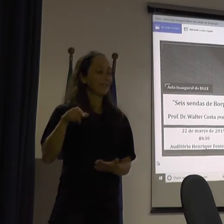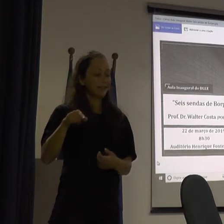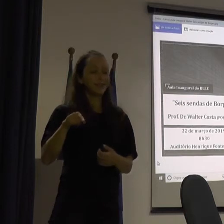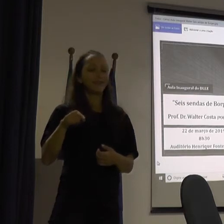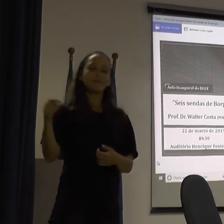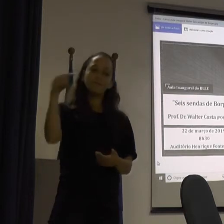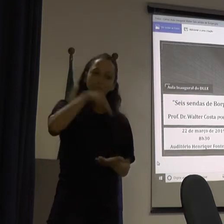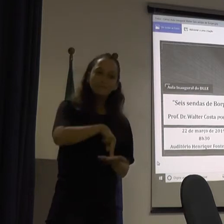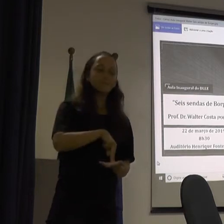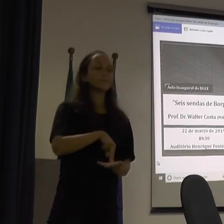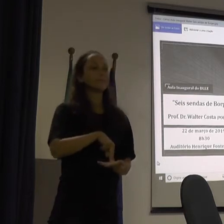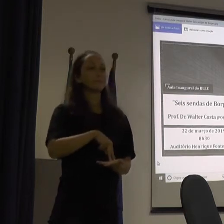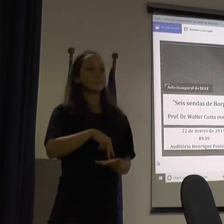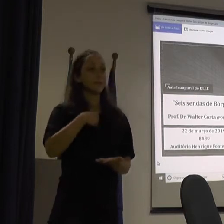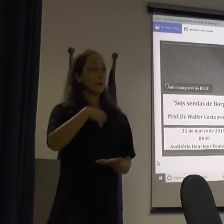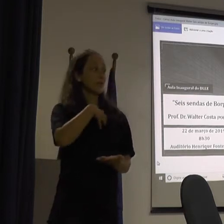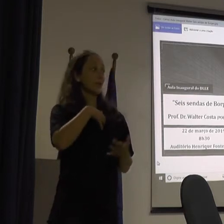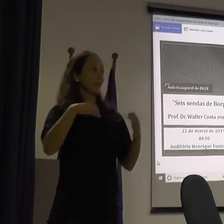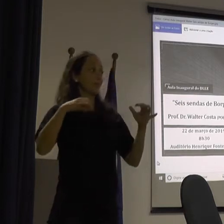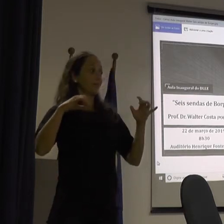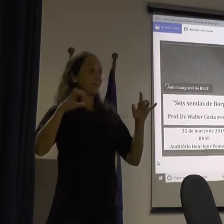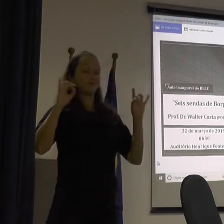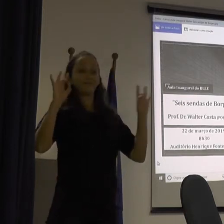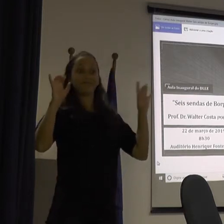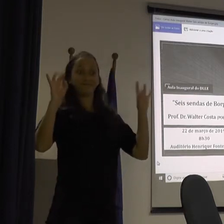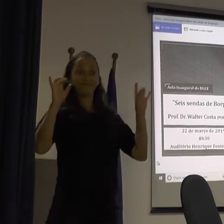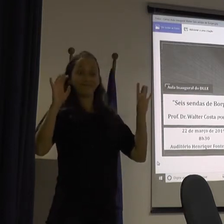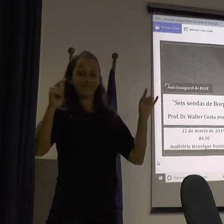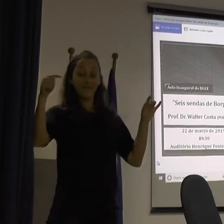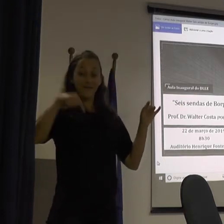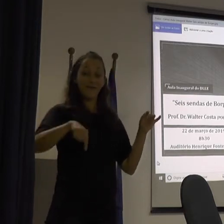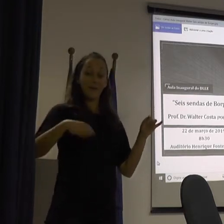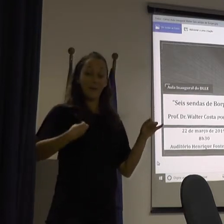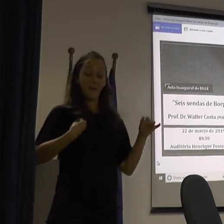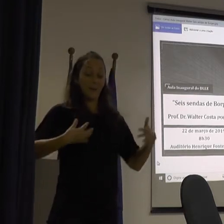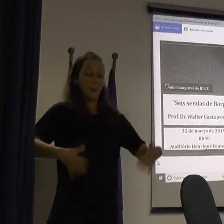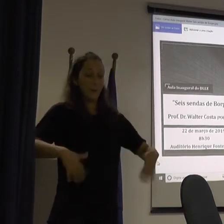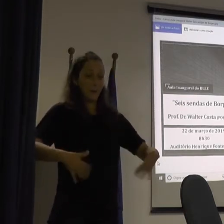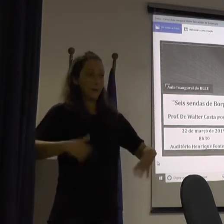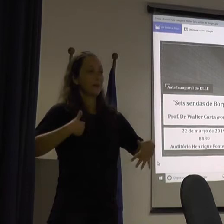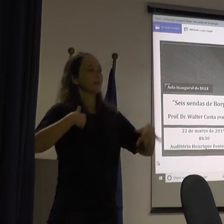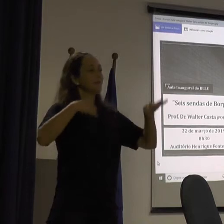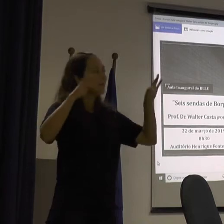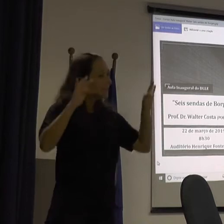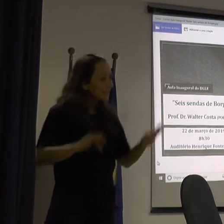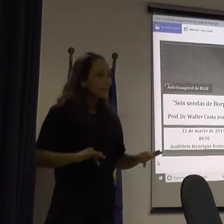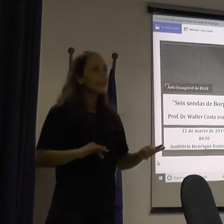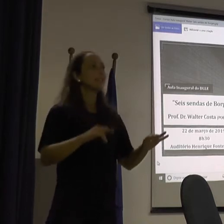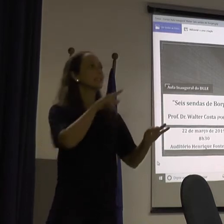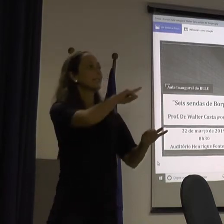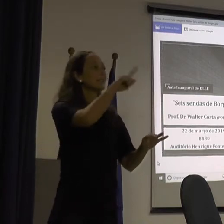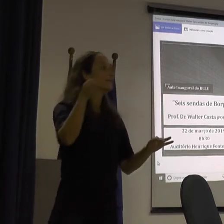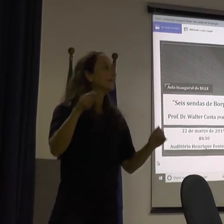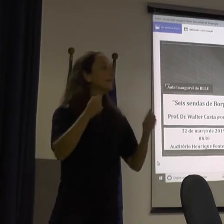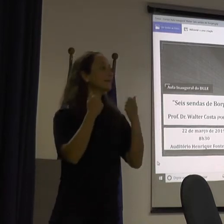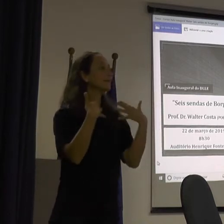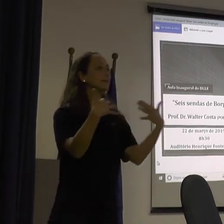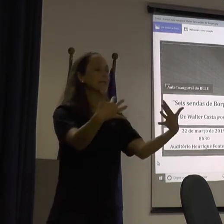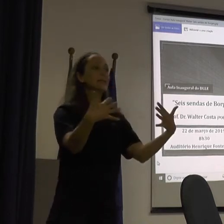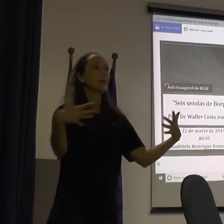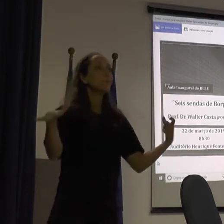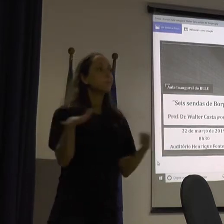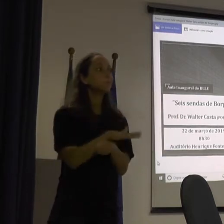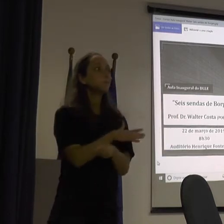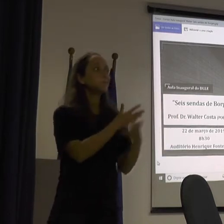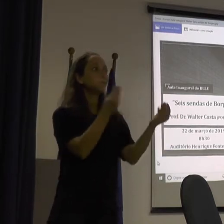poder contar com a sua presença, né, aqui. E fico muito feliz que o auditório esteja,